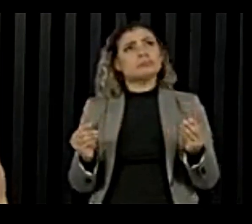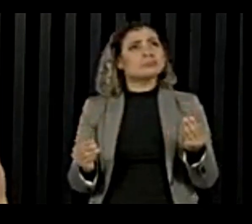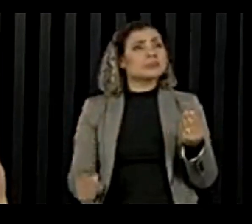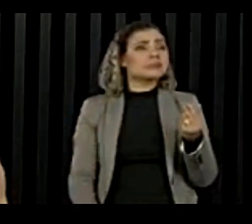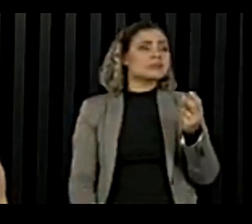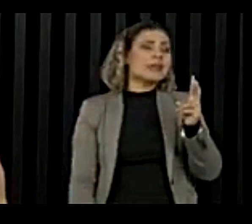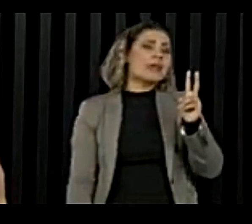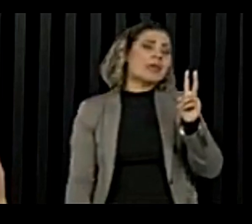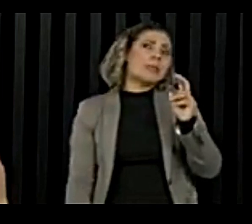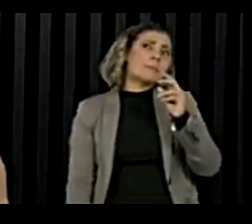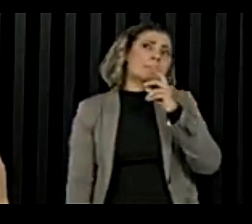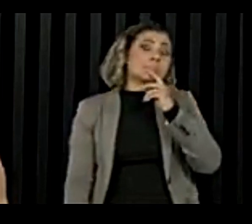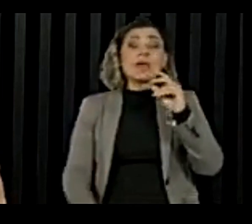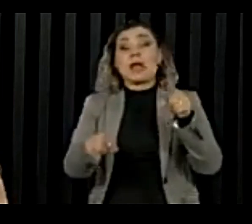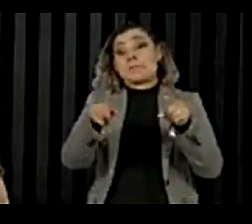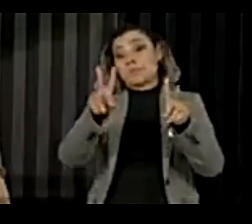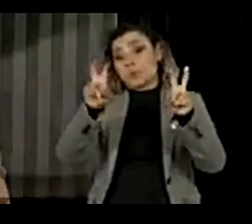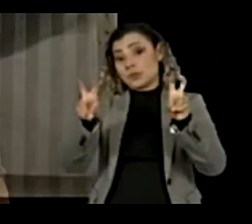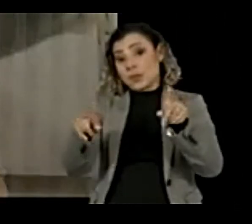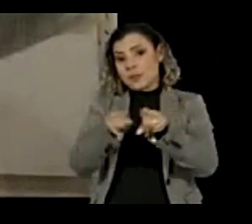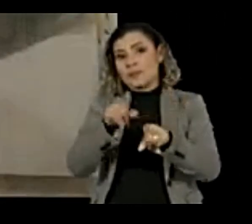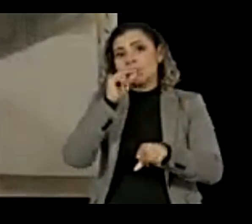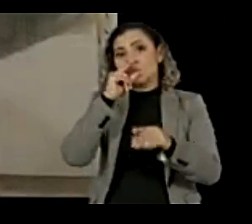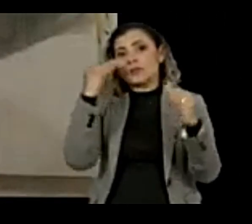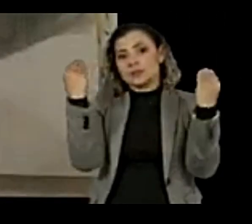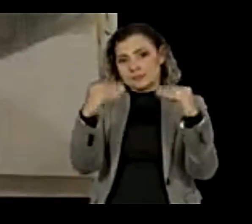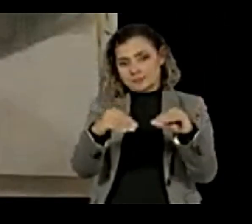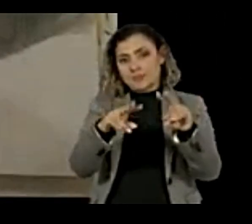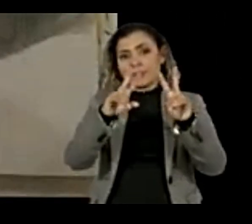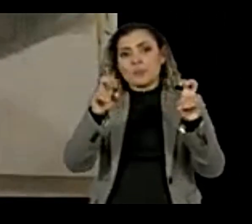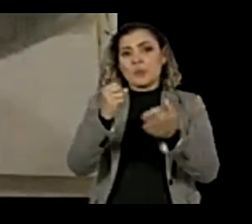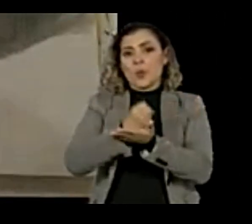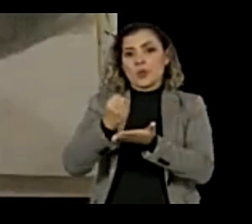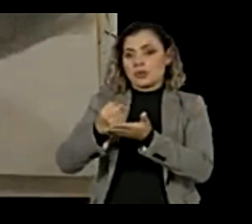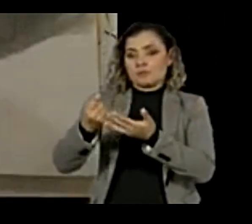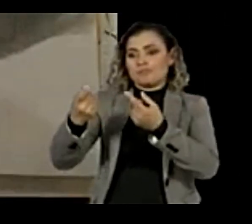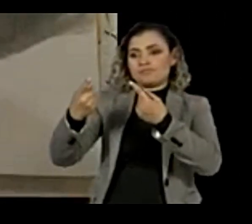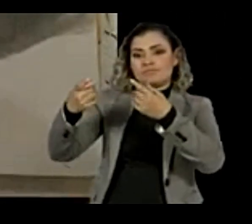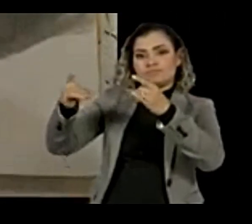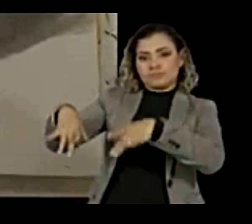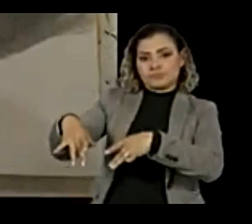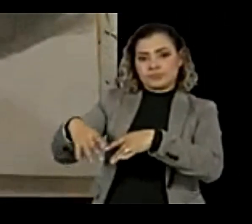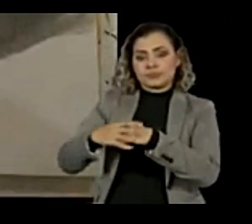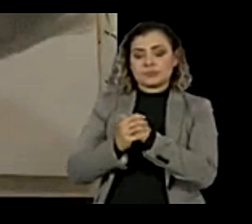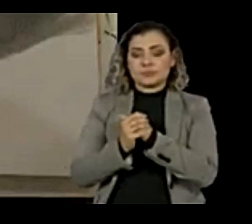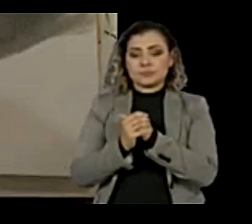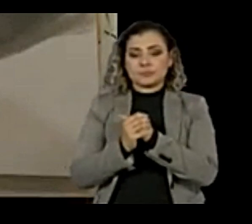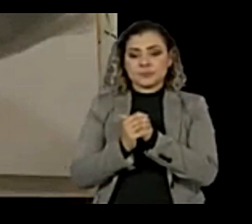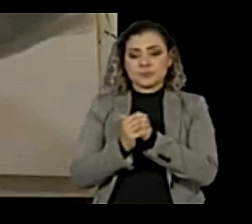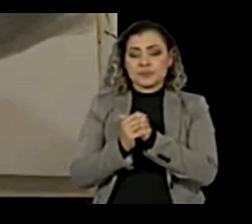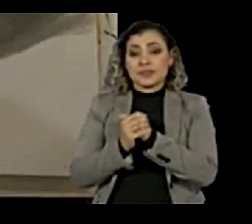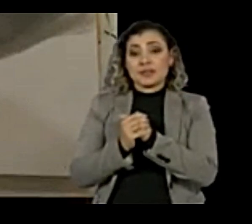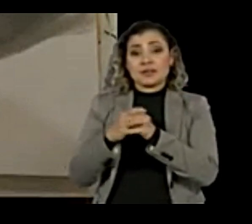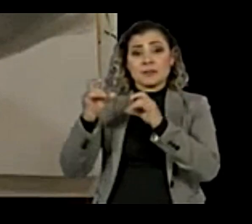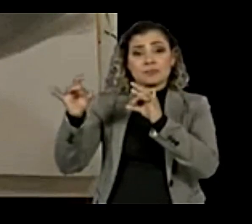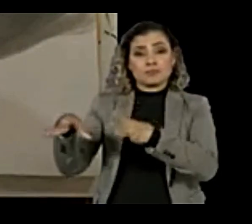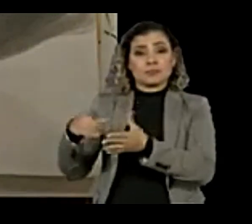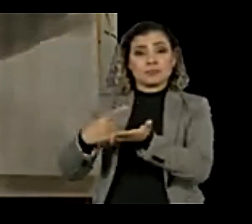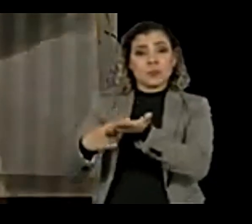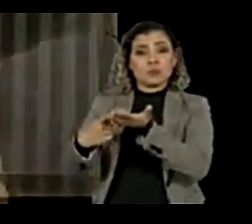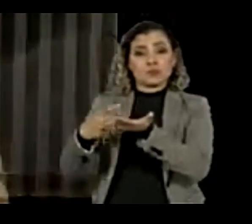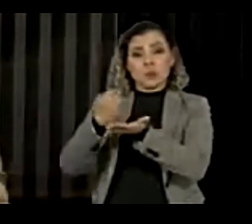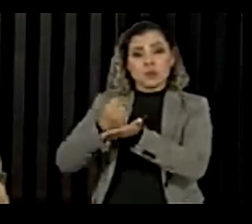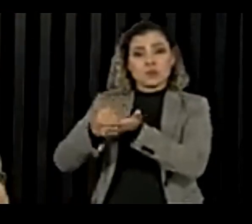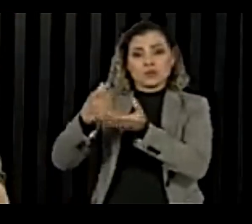a ter postado sobre a perda do contrato. Aquela perda de contrato, eu achei uma perda de contrato muito